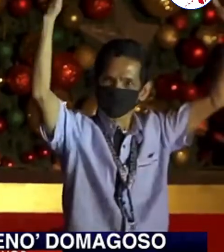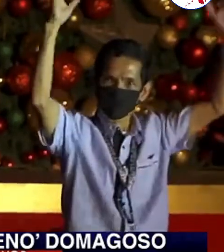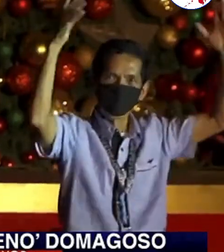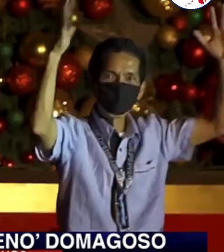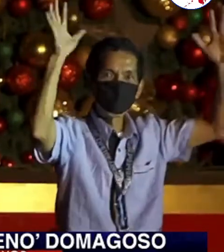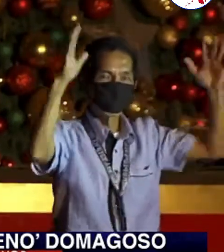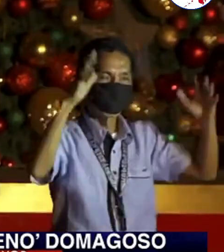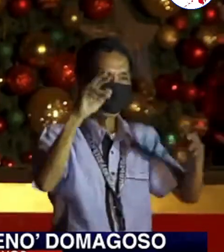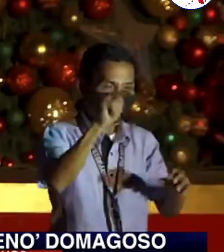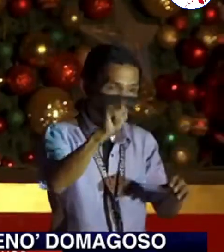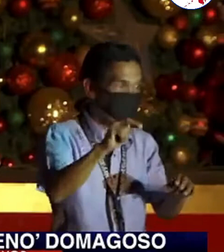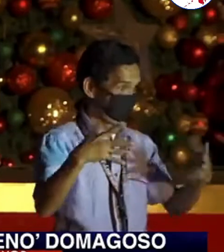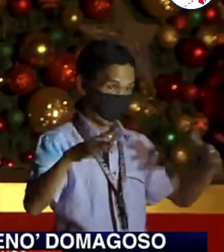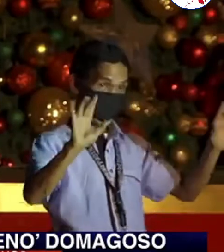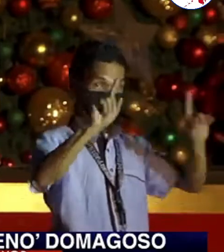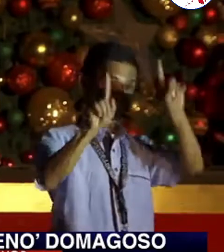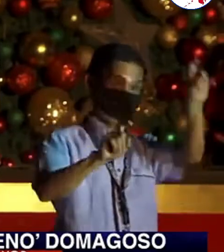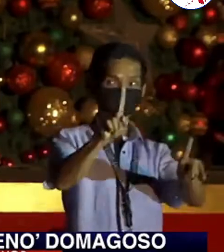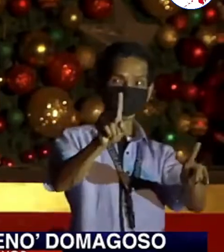Eh, alam nga, ganun na lang.